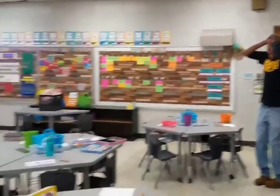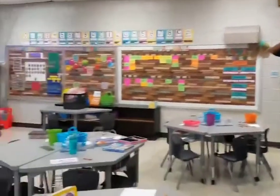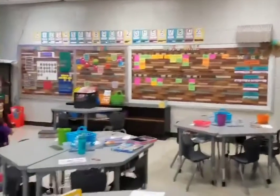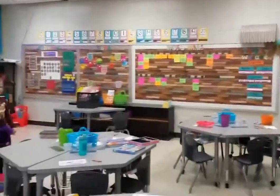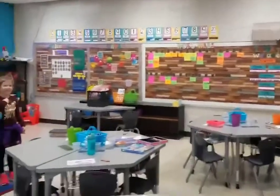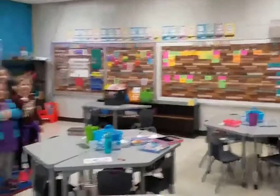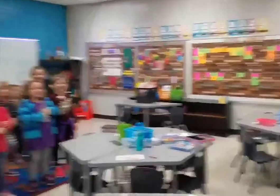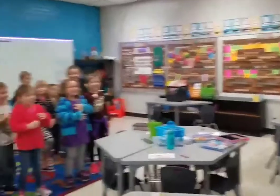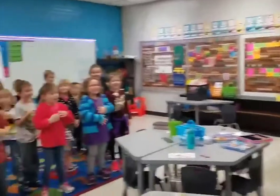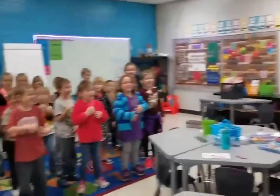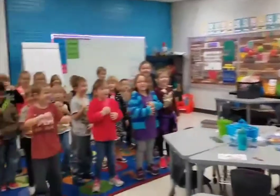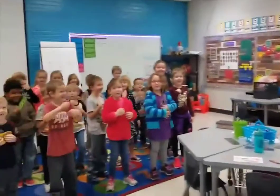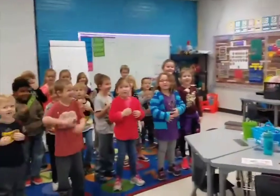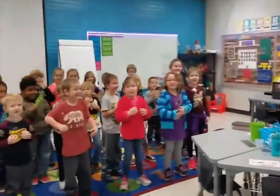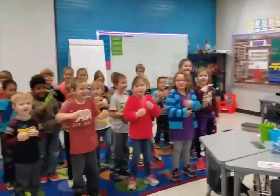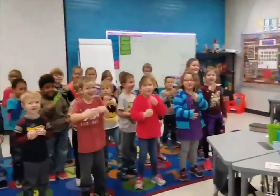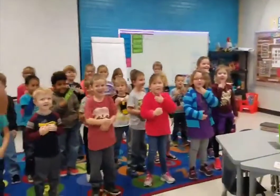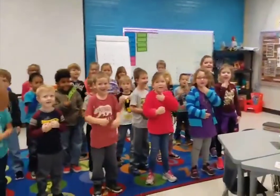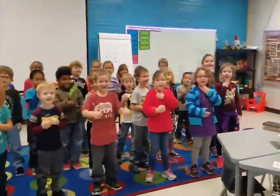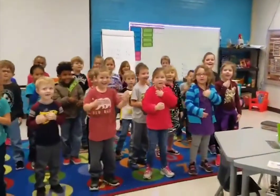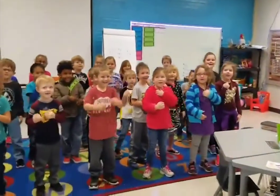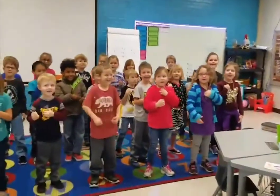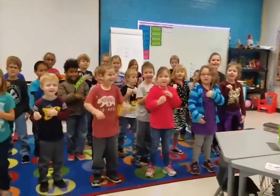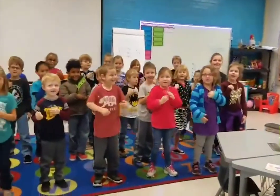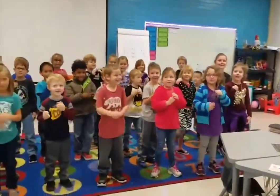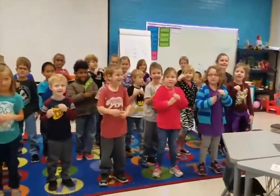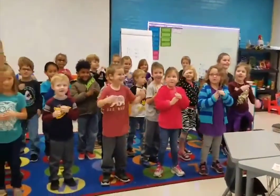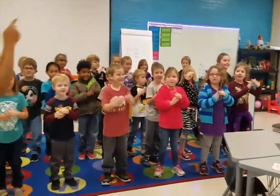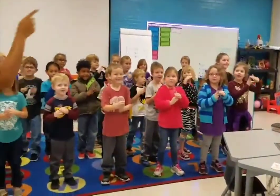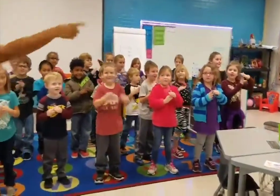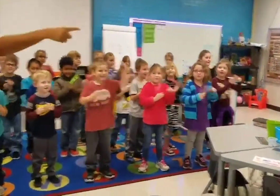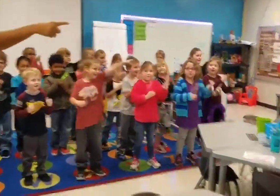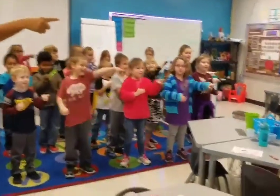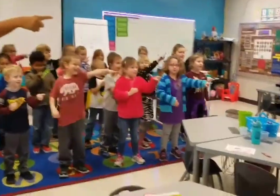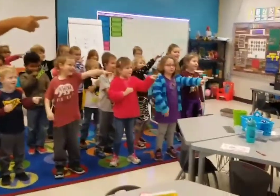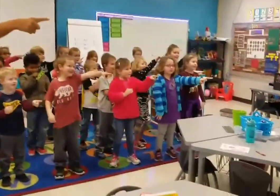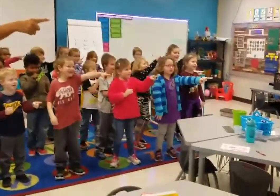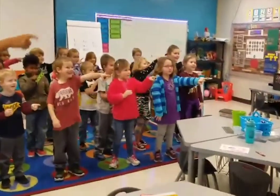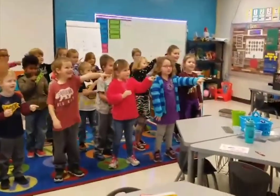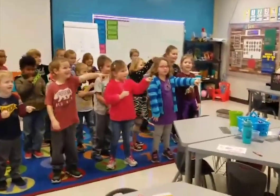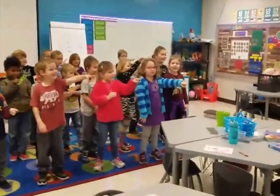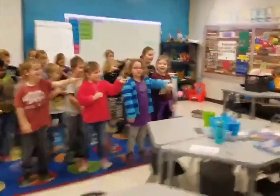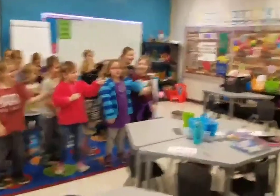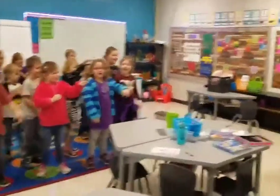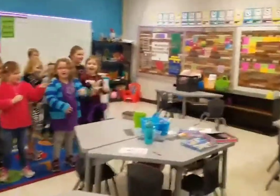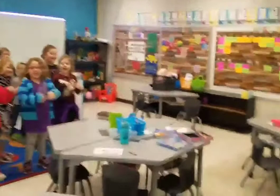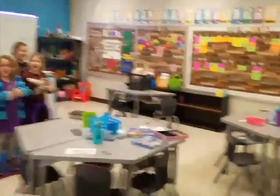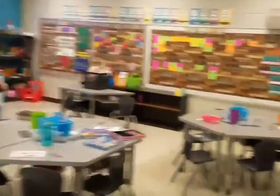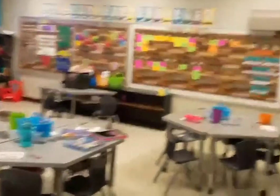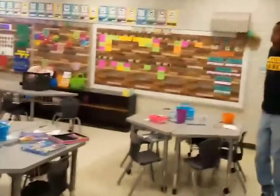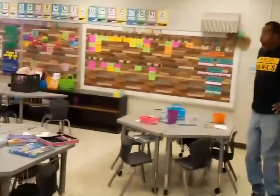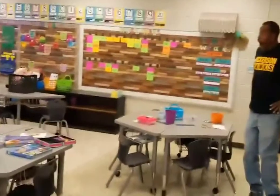Mr. James ist sichtlich beeindruckt. Happy